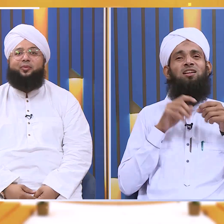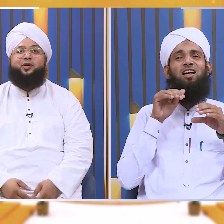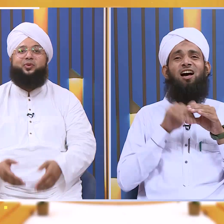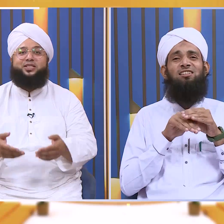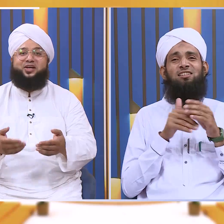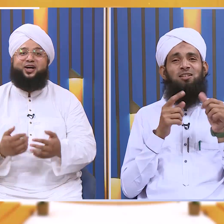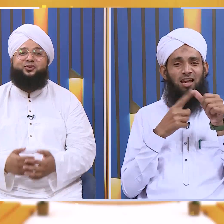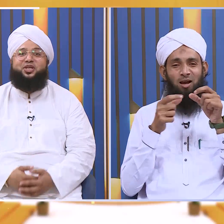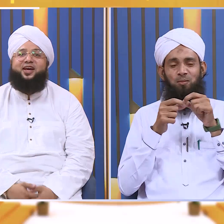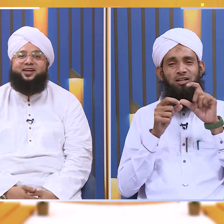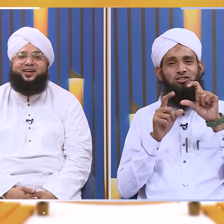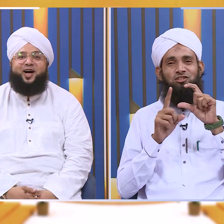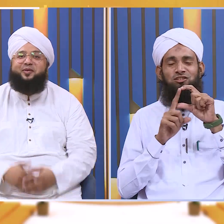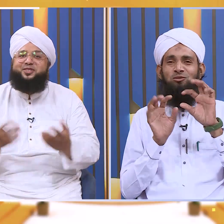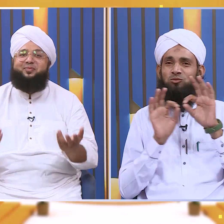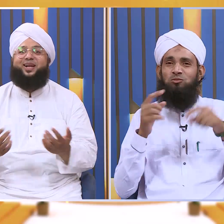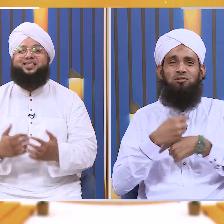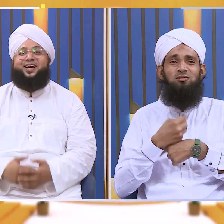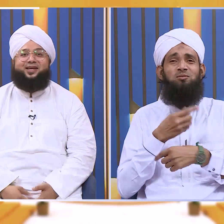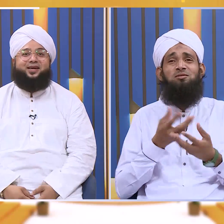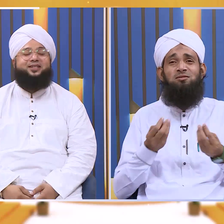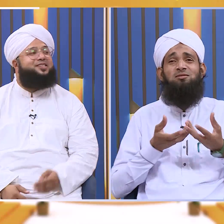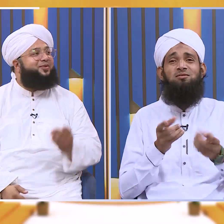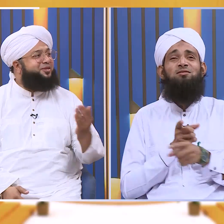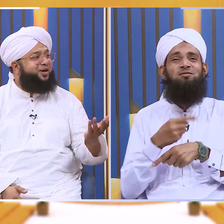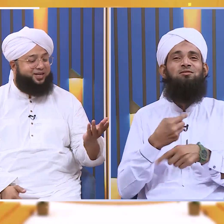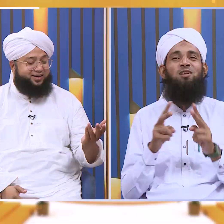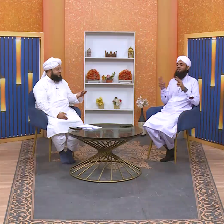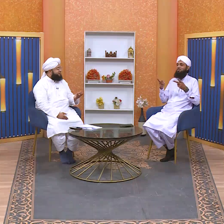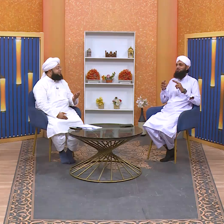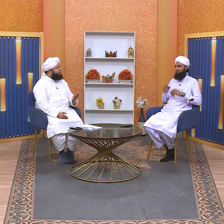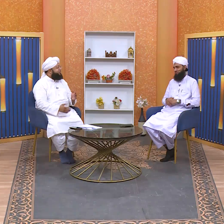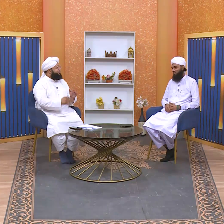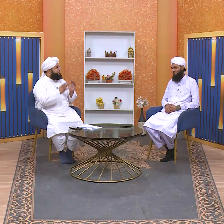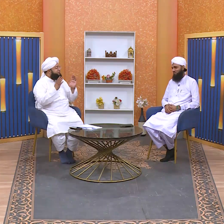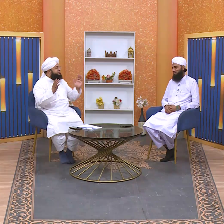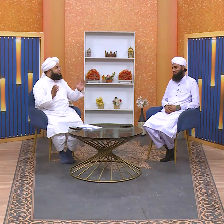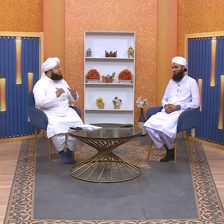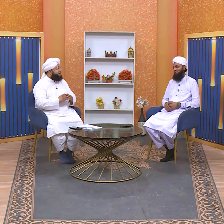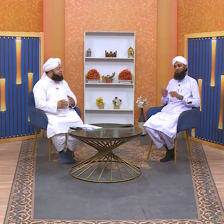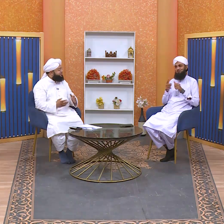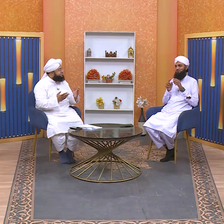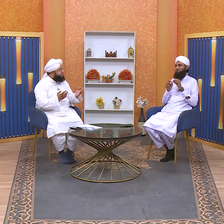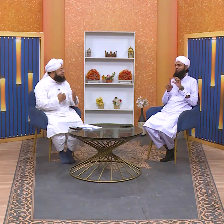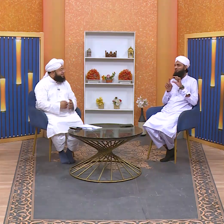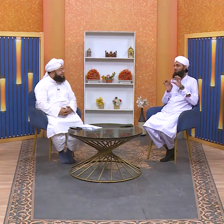نے ہمیں یہ سکھا تو دی ہے, اب ہم استعمال کیسے کریں گے؟ جی وسیم بھائی, اب آپ نے ہمیں یہ پوری ABCD سکھا دی ہے, ہم استعمال کیسے کریں ان